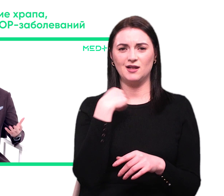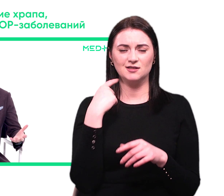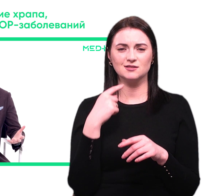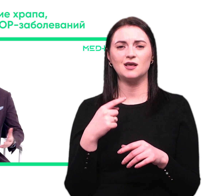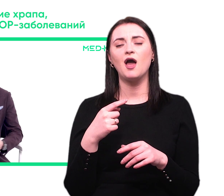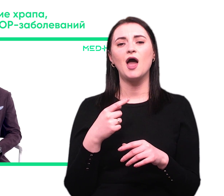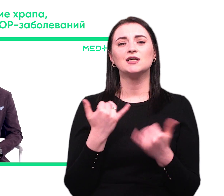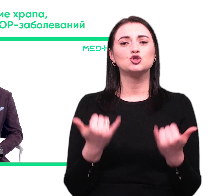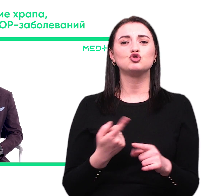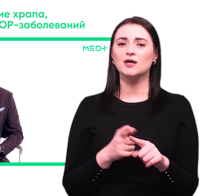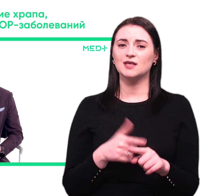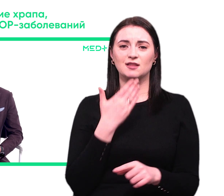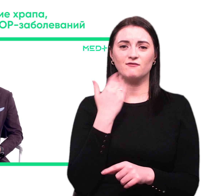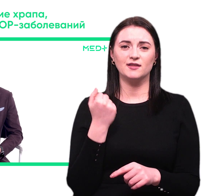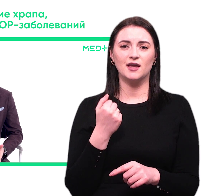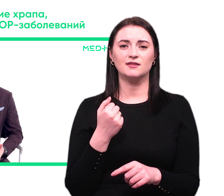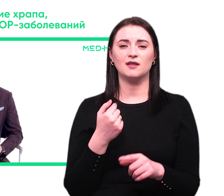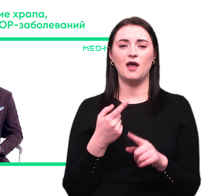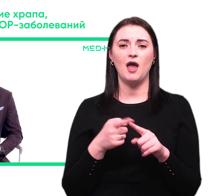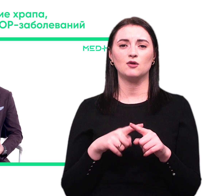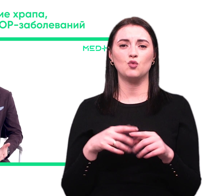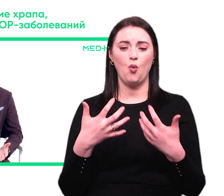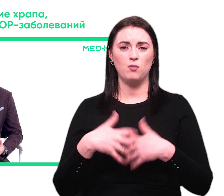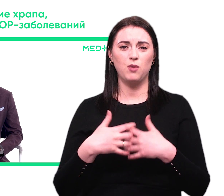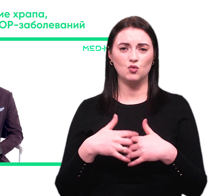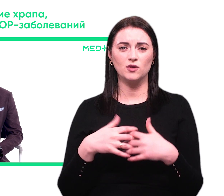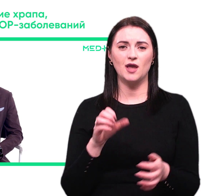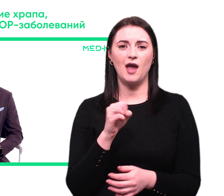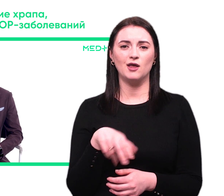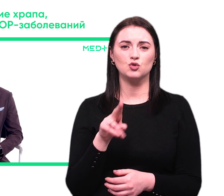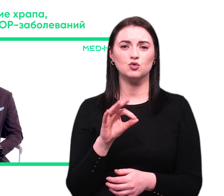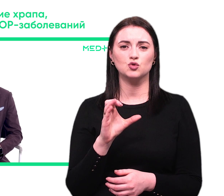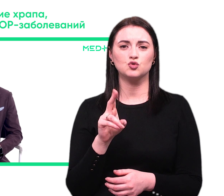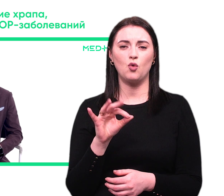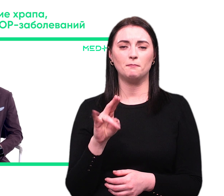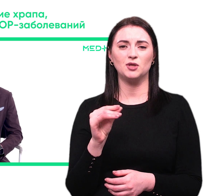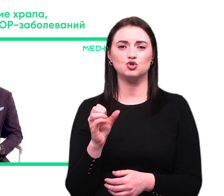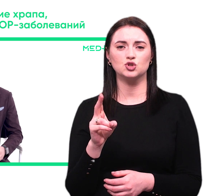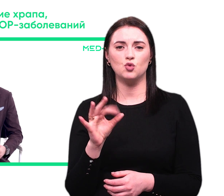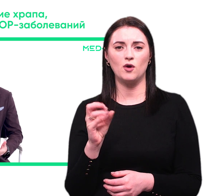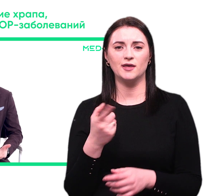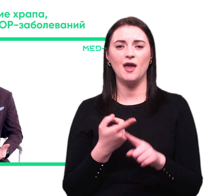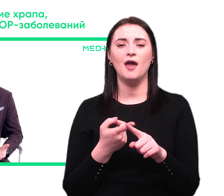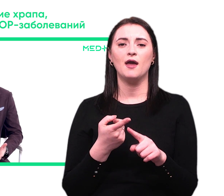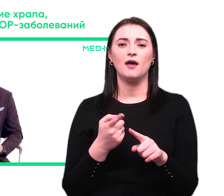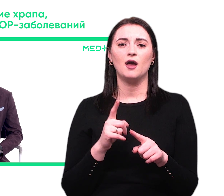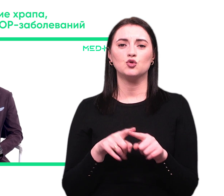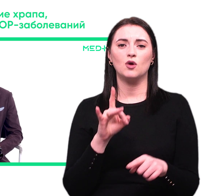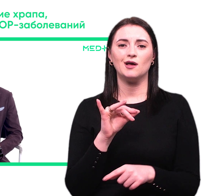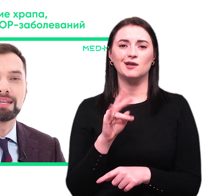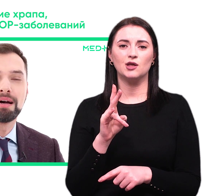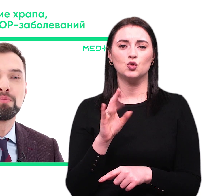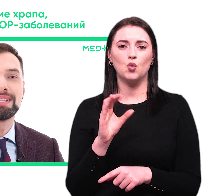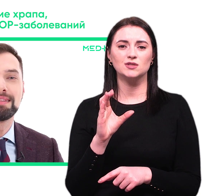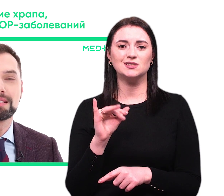Сейчас этого нет. Также это эндоскопическое оборудование, которое мы уже успешно применяем не один год. Это функциональные эндоскопические